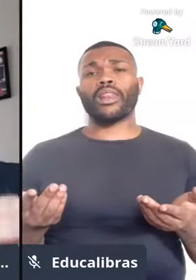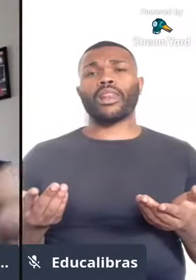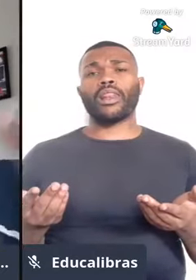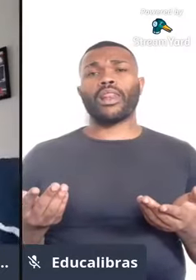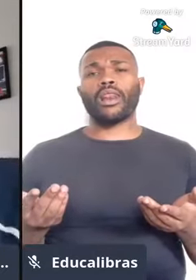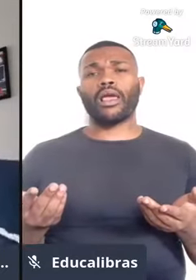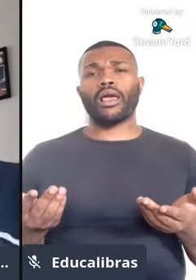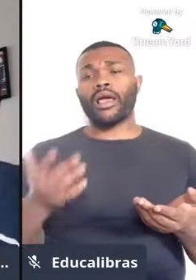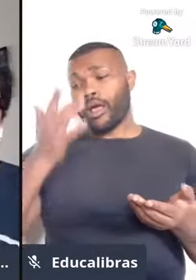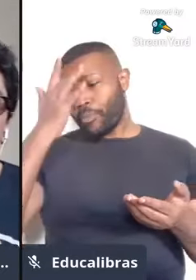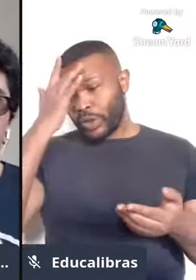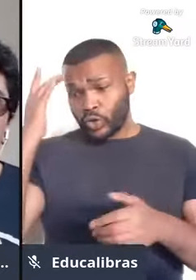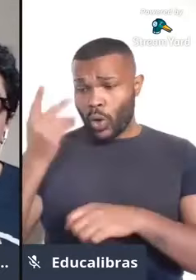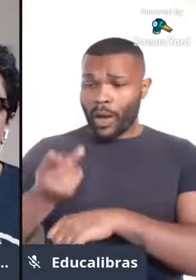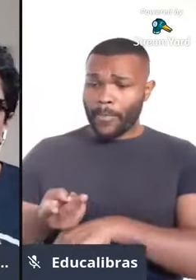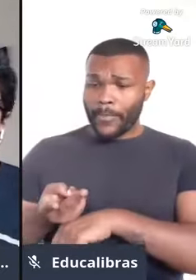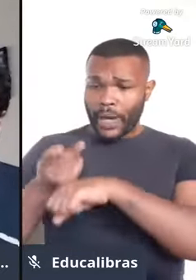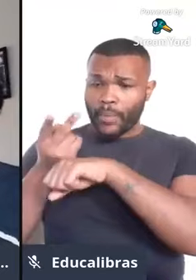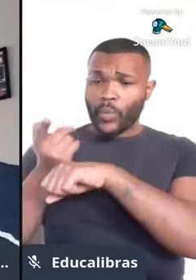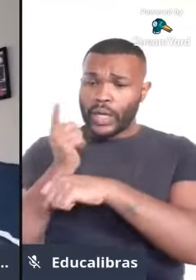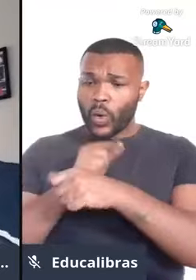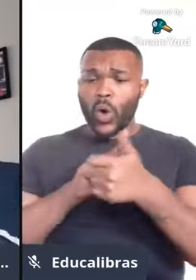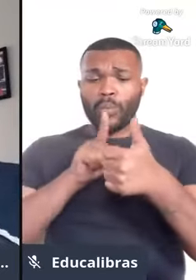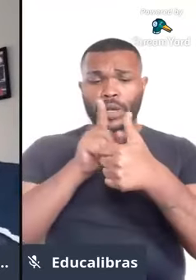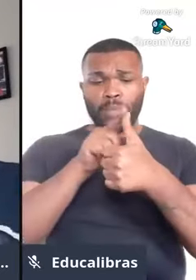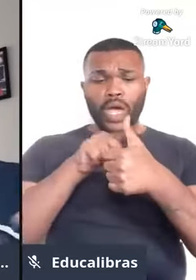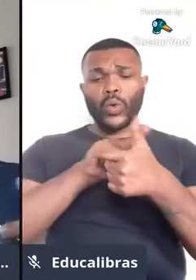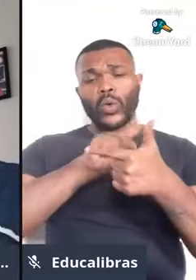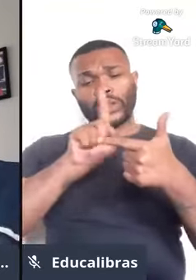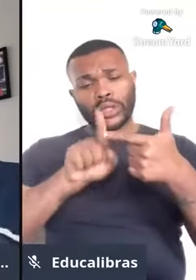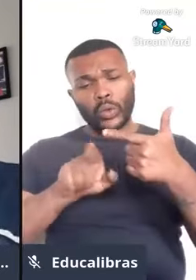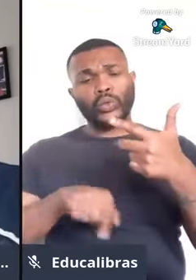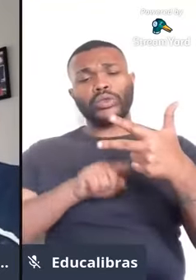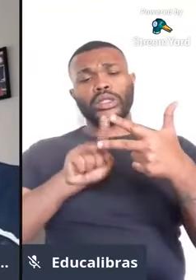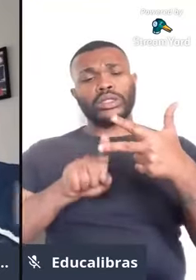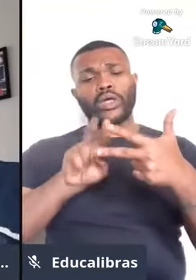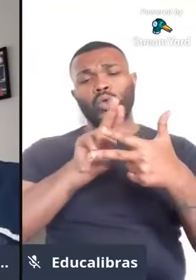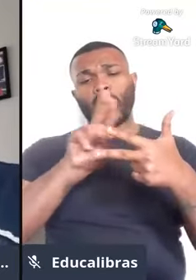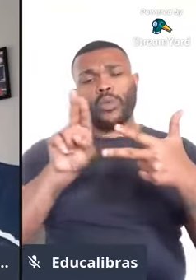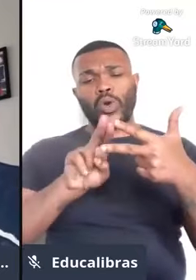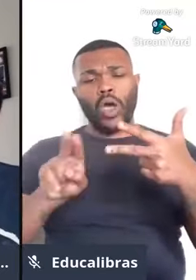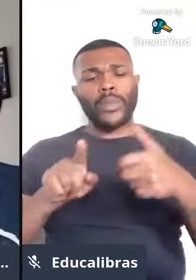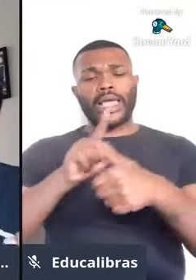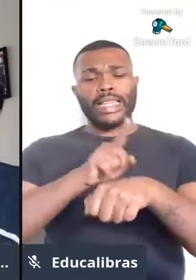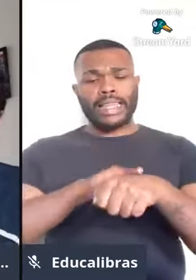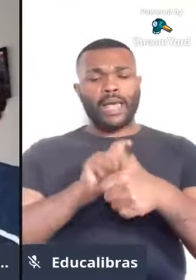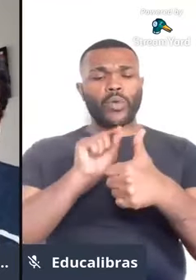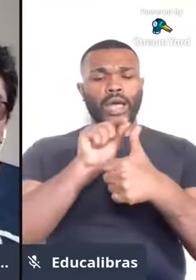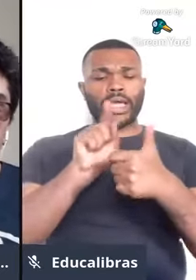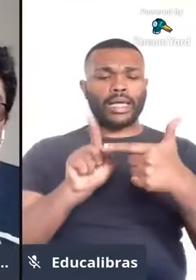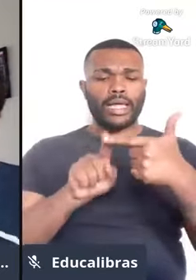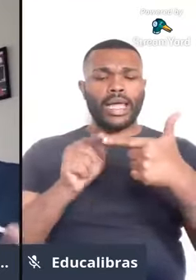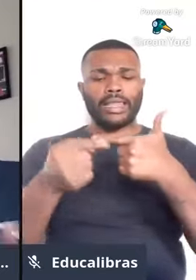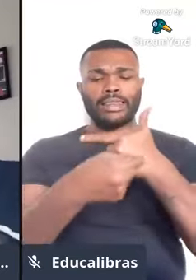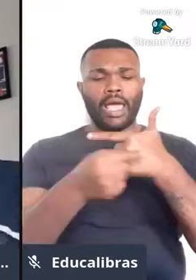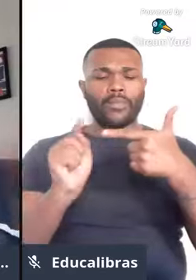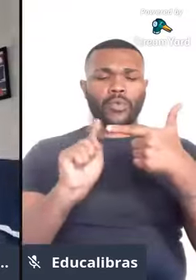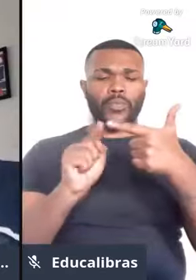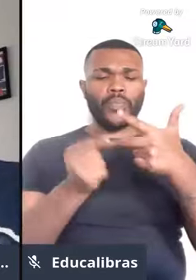Fulano foi em primeiro, Beltrano foi em segundo, outro foi em terceiro, o tempo foi esse, a classificação é essa, fulano vai para a Paralímpica e